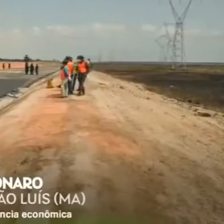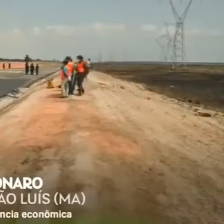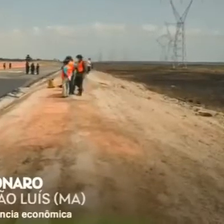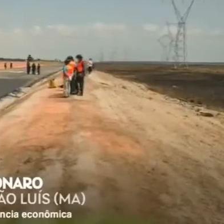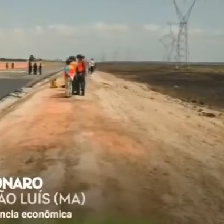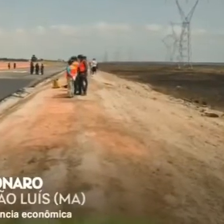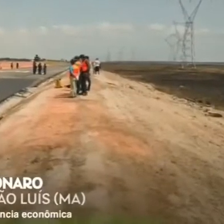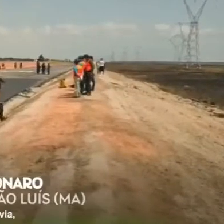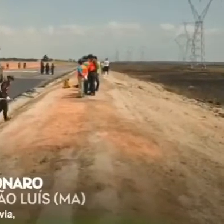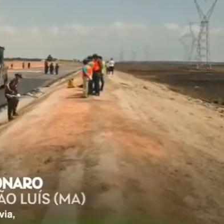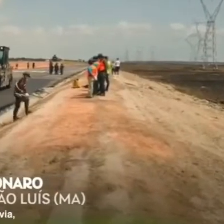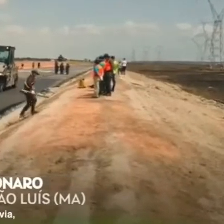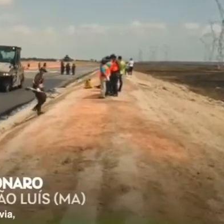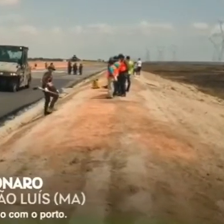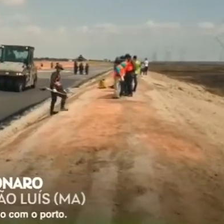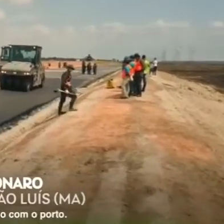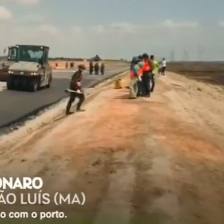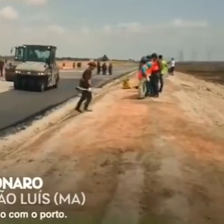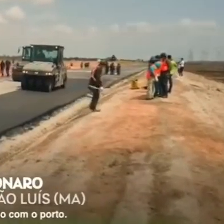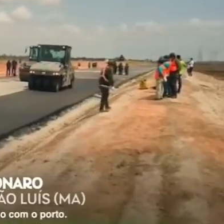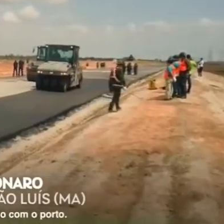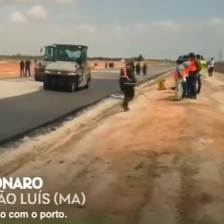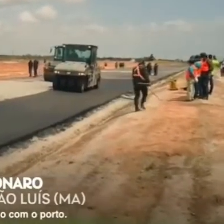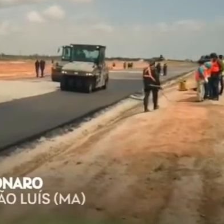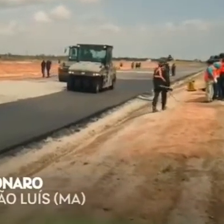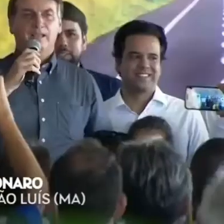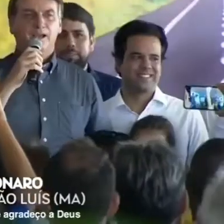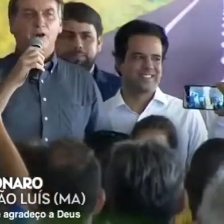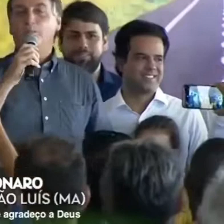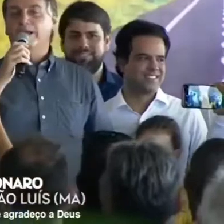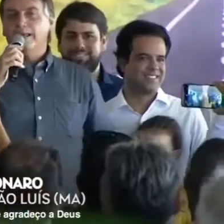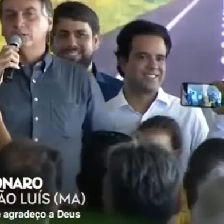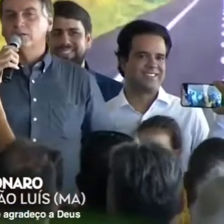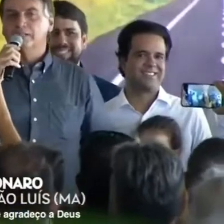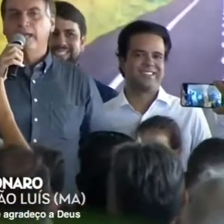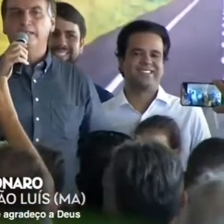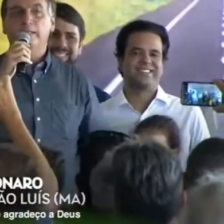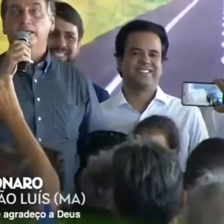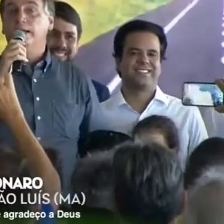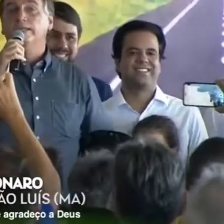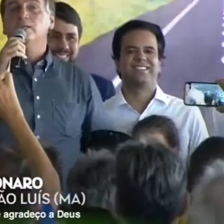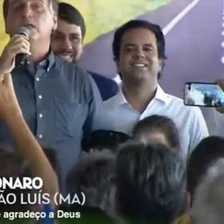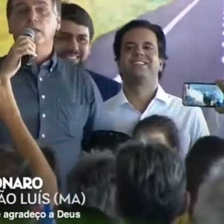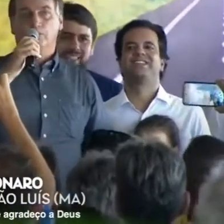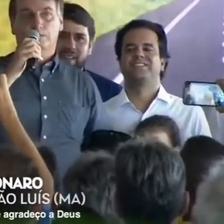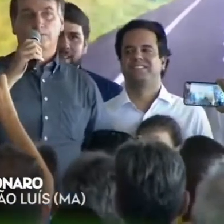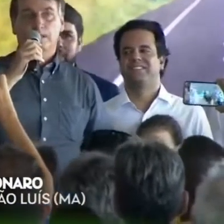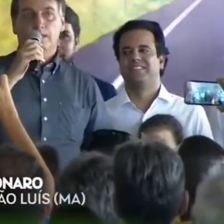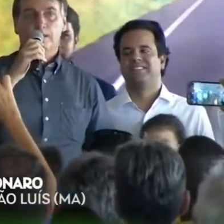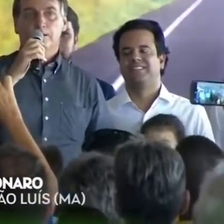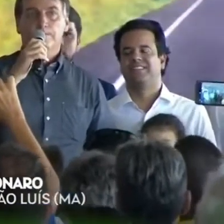sabe da importância econômica dessa rodovia. A gente sabe que é a ligação com o Porto. Obrigado a todos vocês e agradeço a